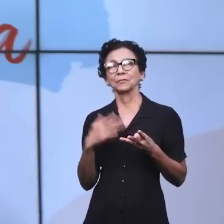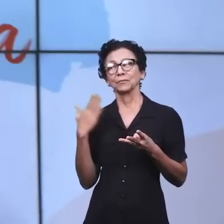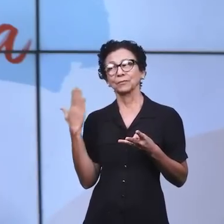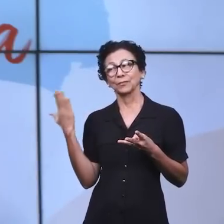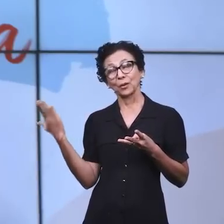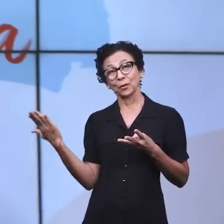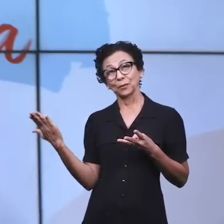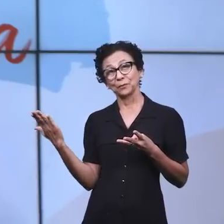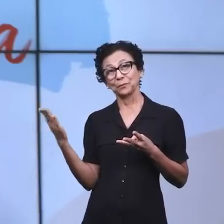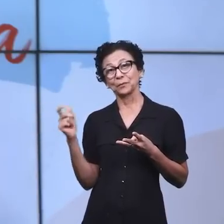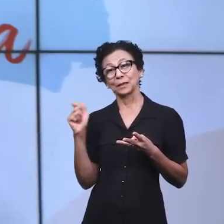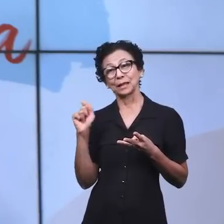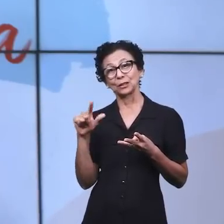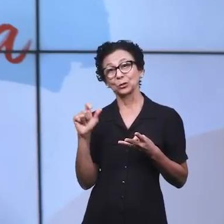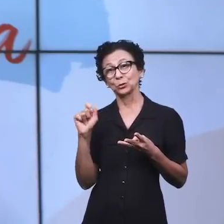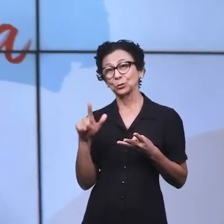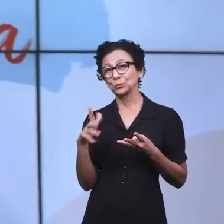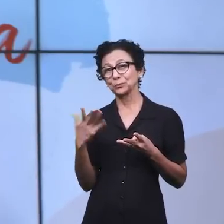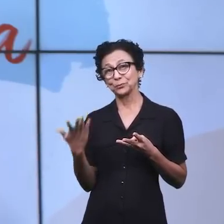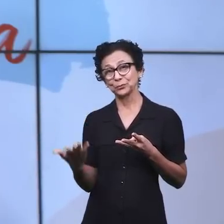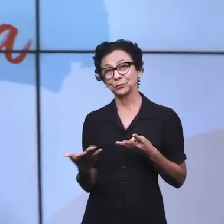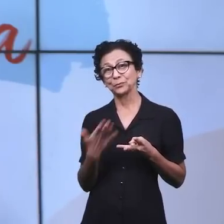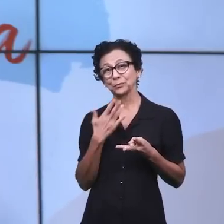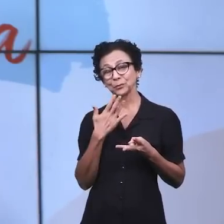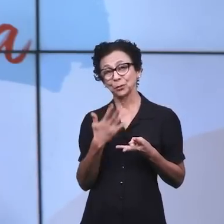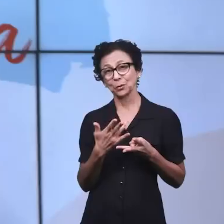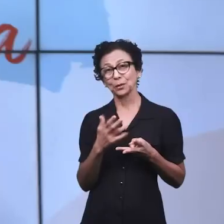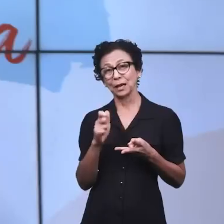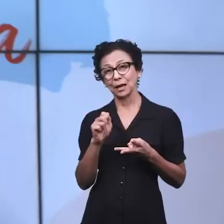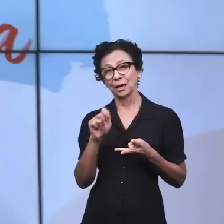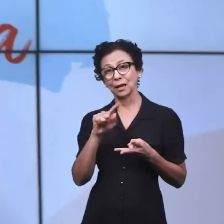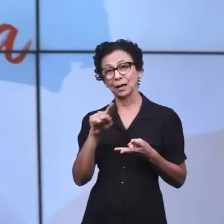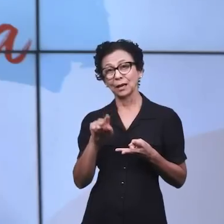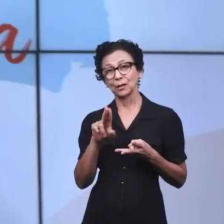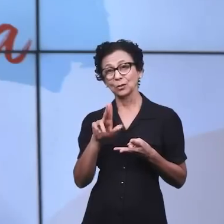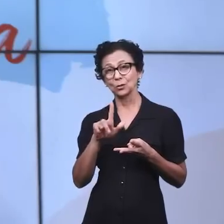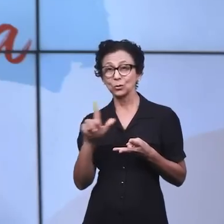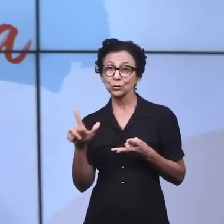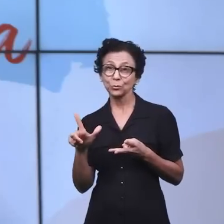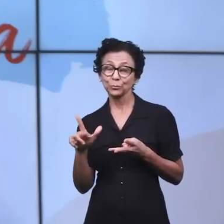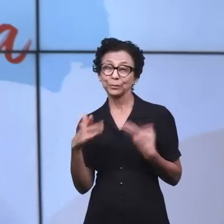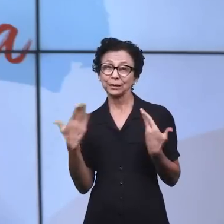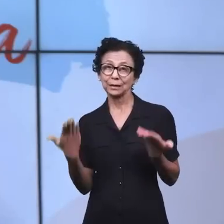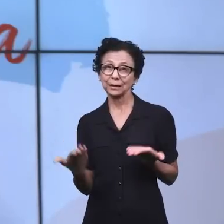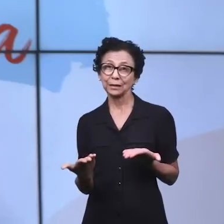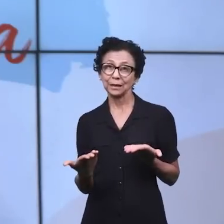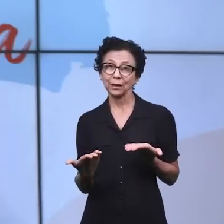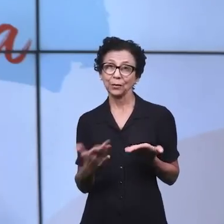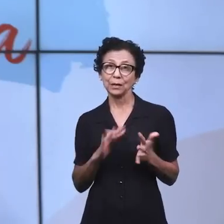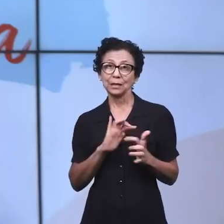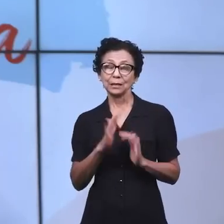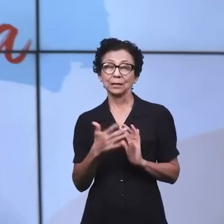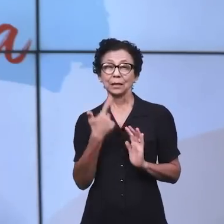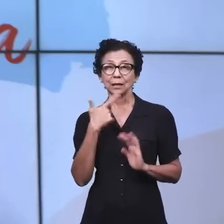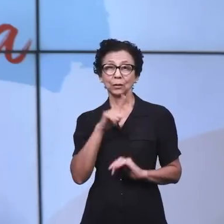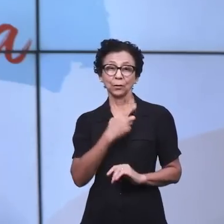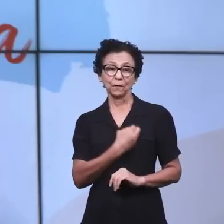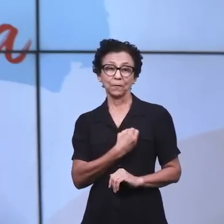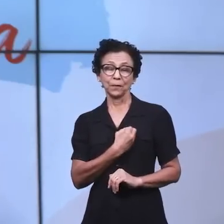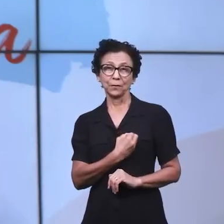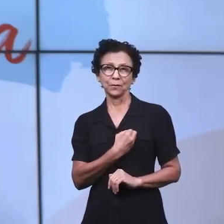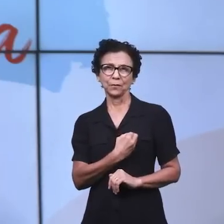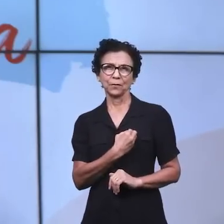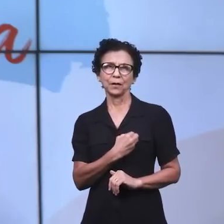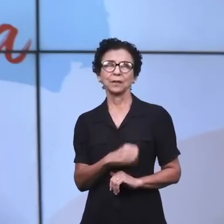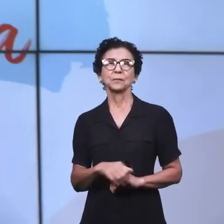azul. Viu? Então, a Libras é uma língua viva. Outro também, que é o sinal de